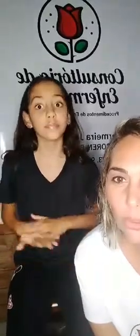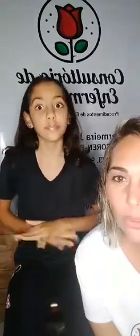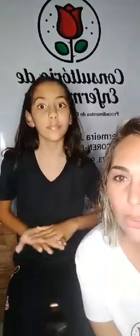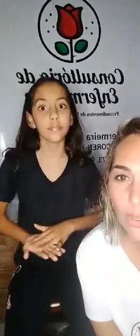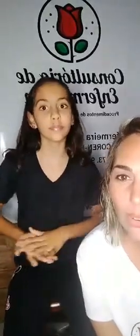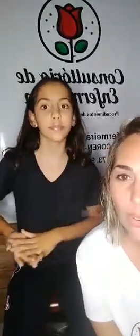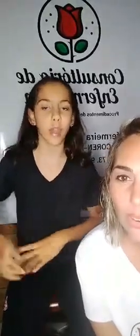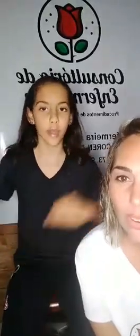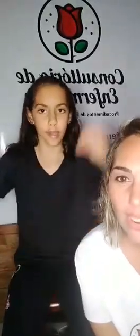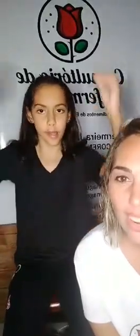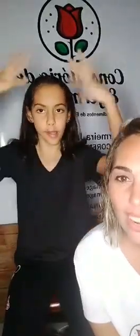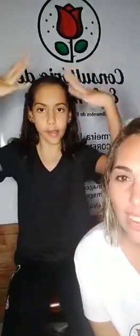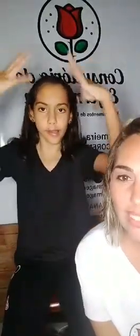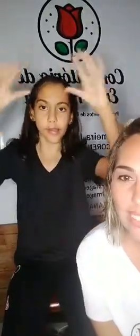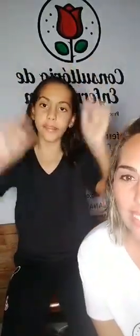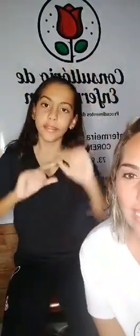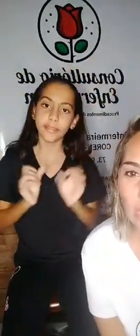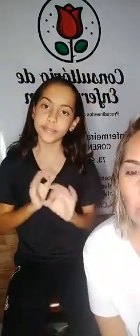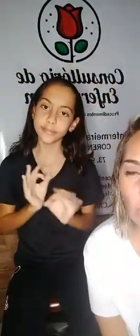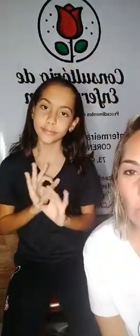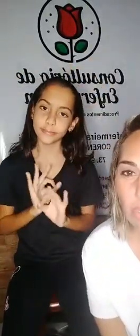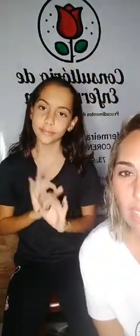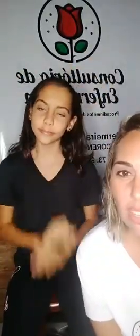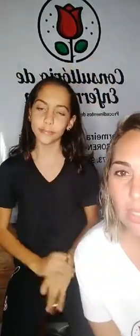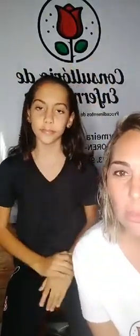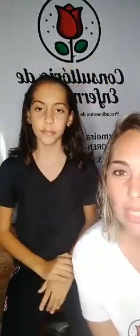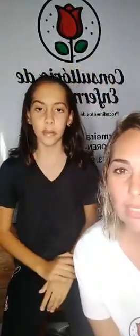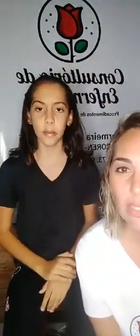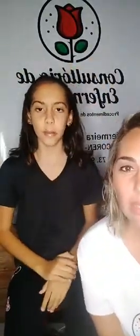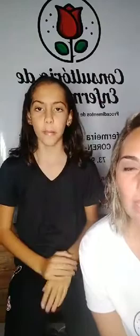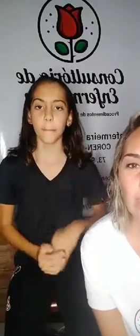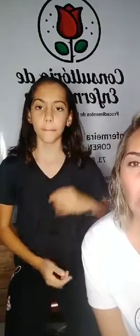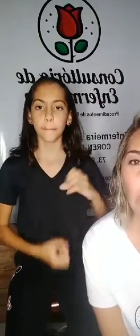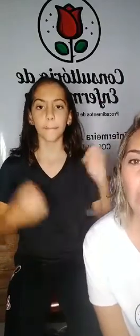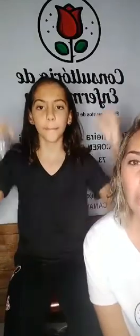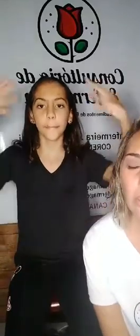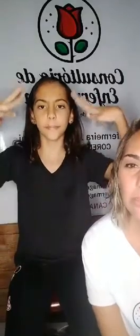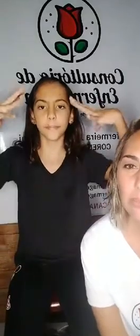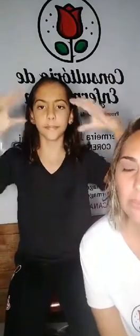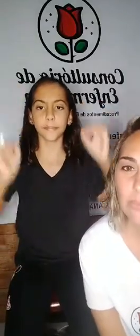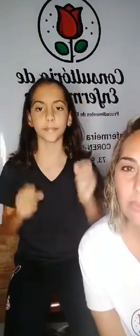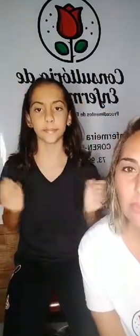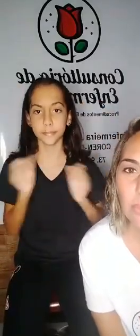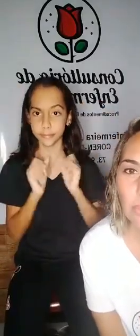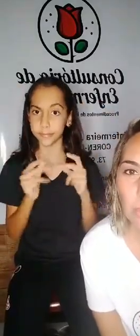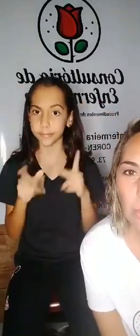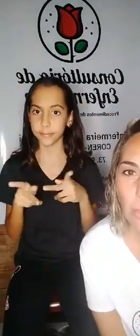retorno. Vocês nos ouvem? A iluminação tá tranquilo?